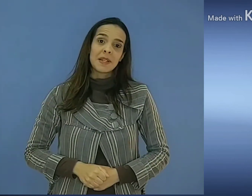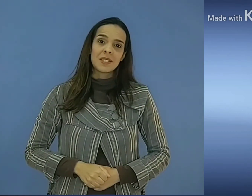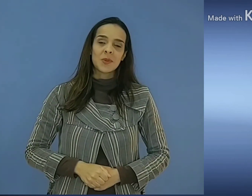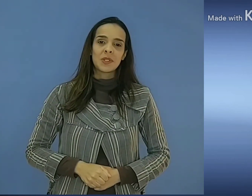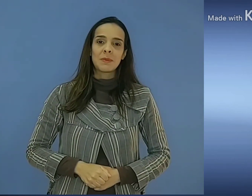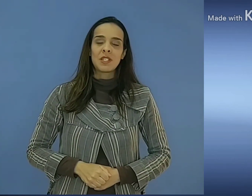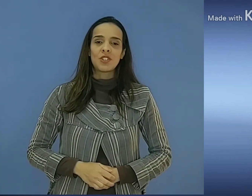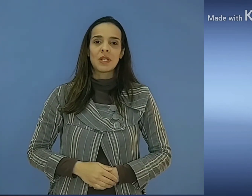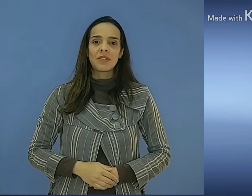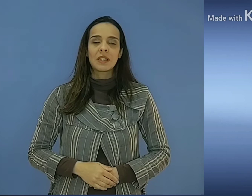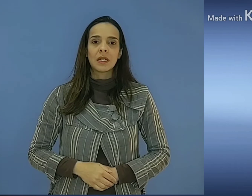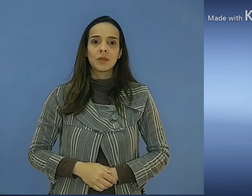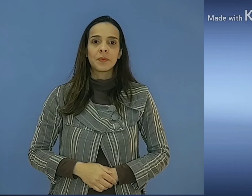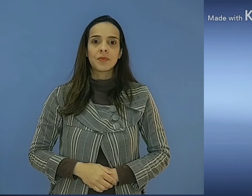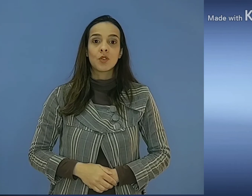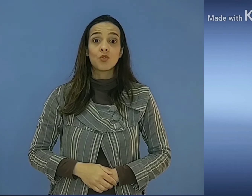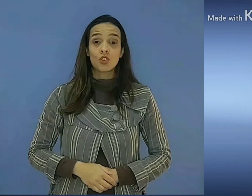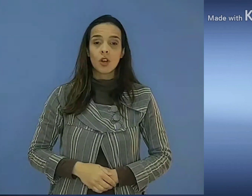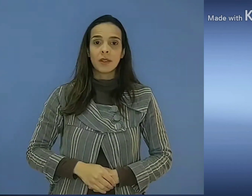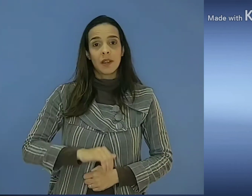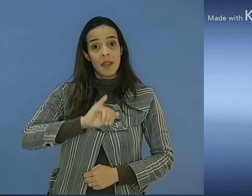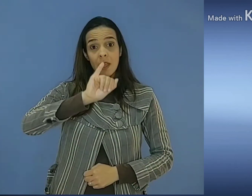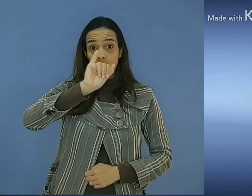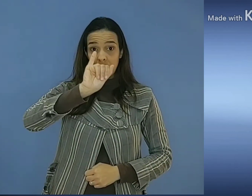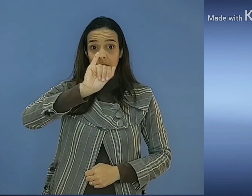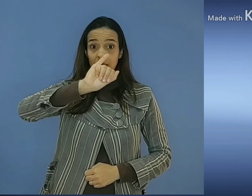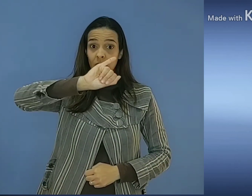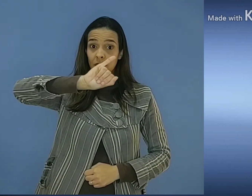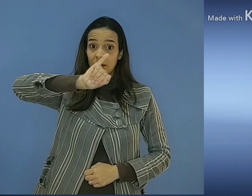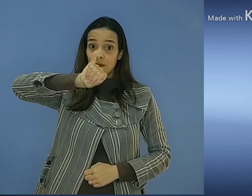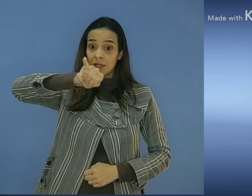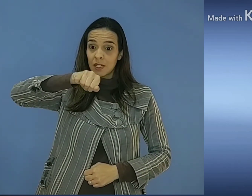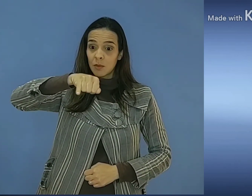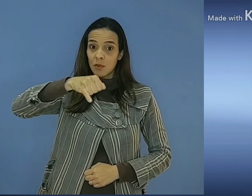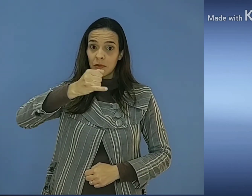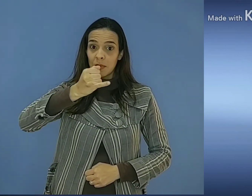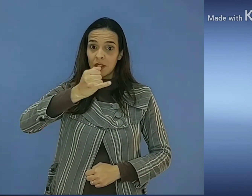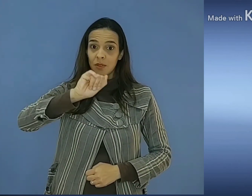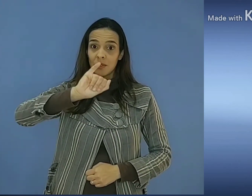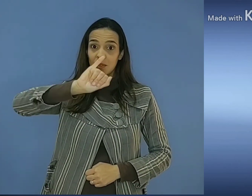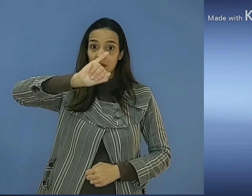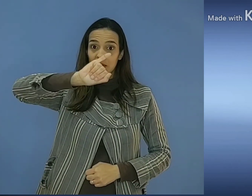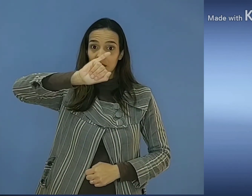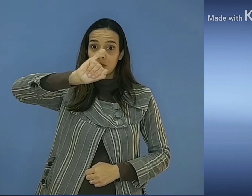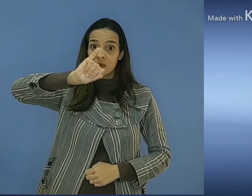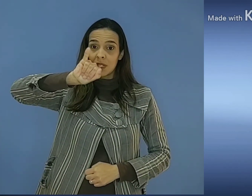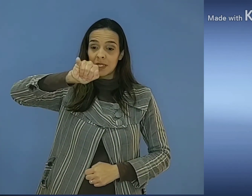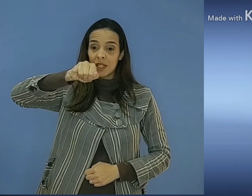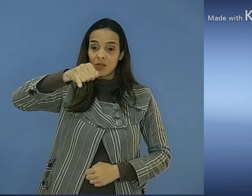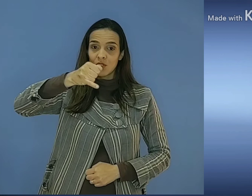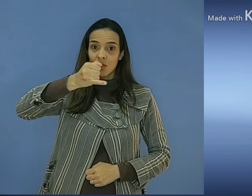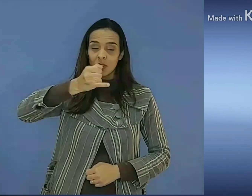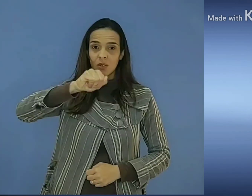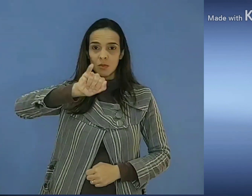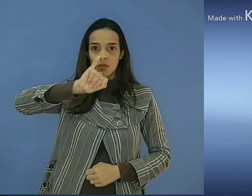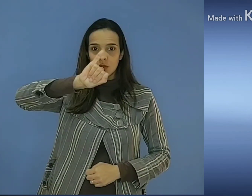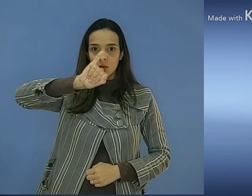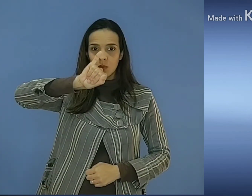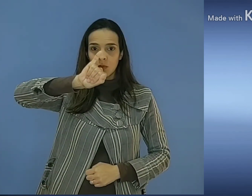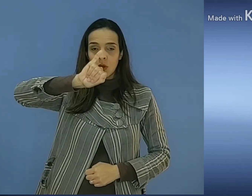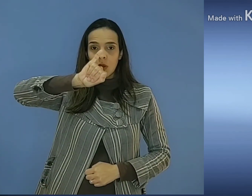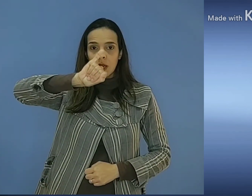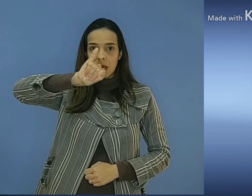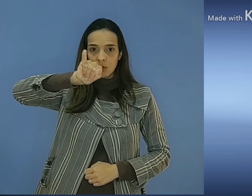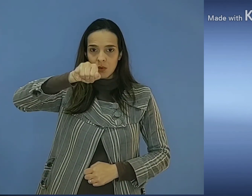Quase o A, mas com o mindinho levantado. O J é o I, fazendo o movimento do desenho do J, como se